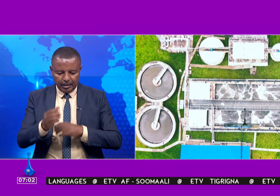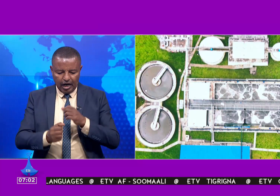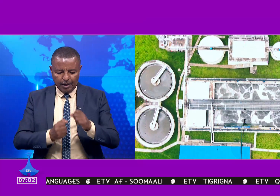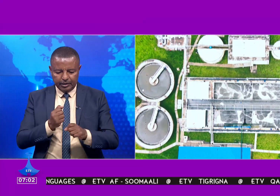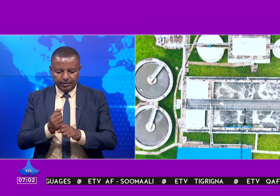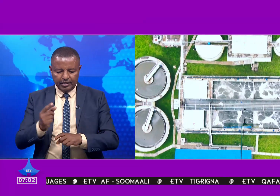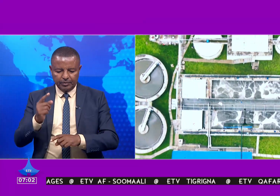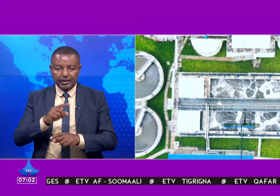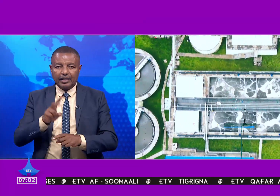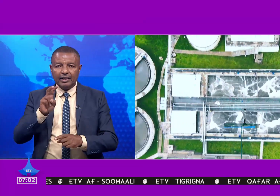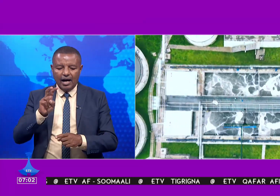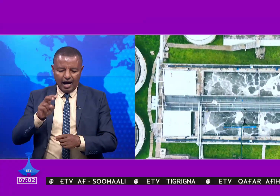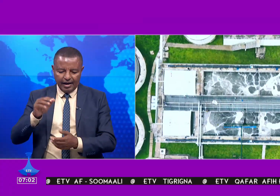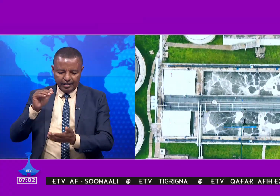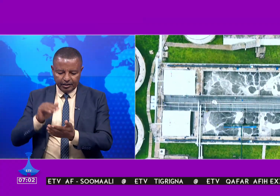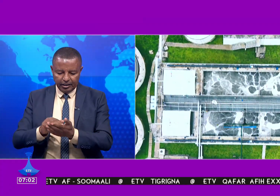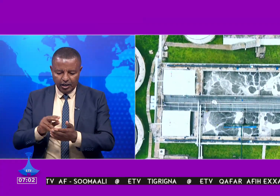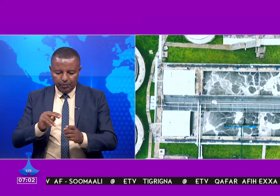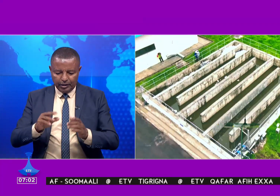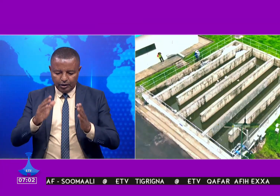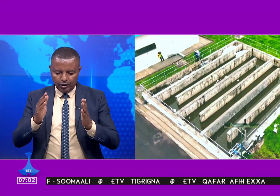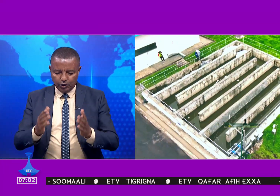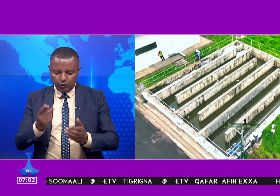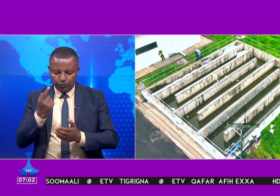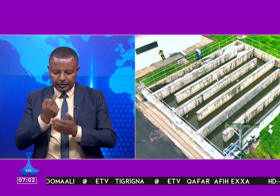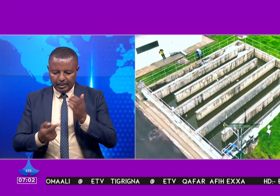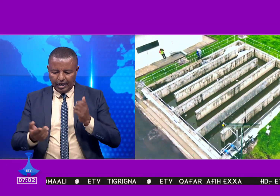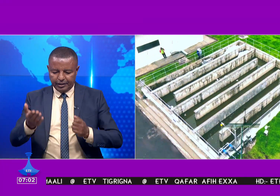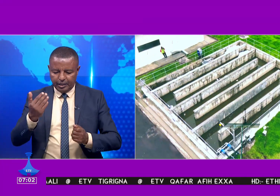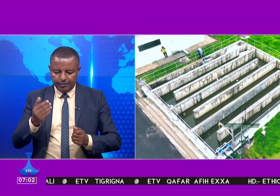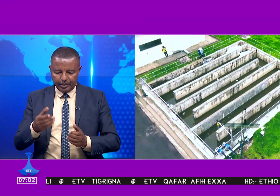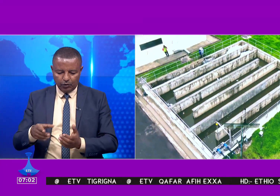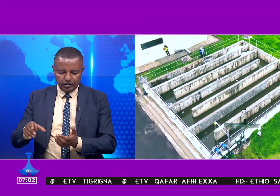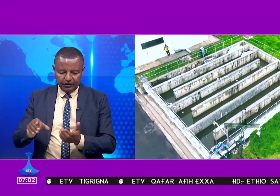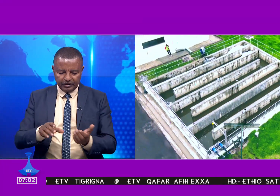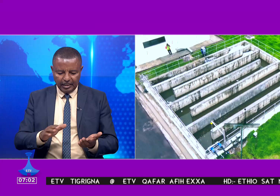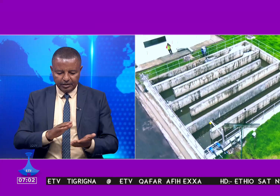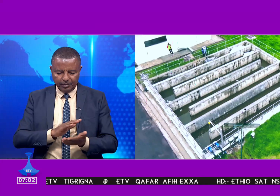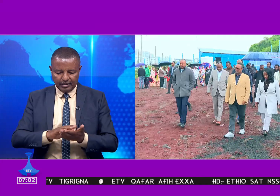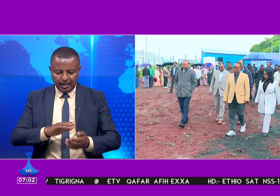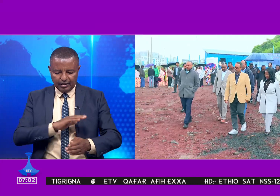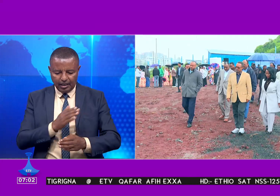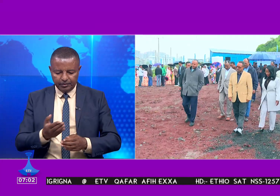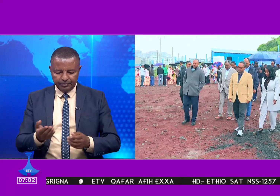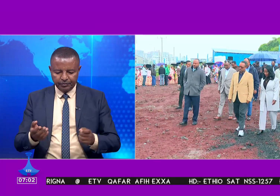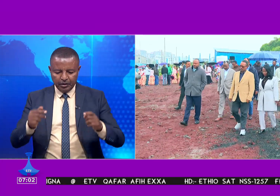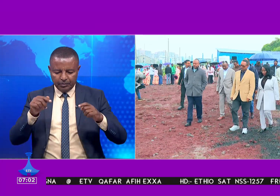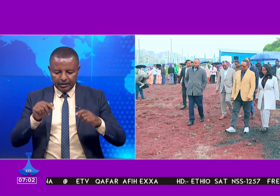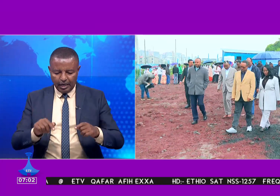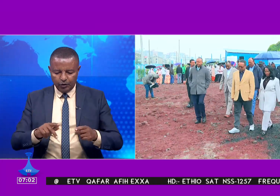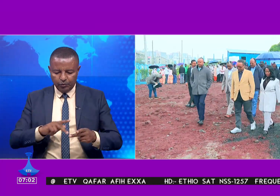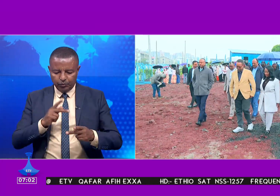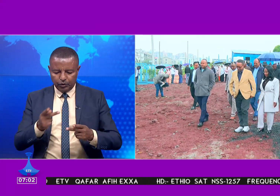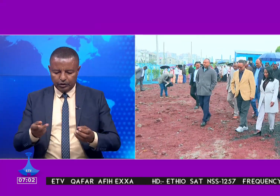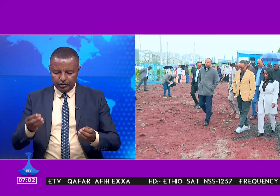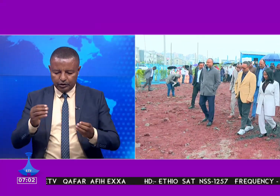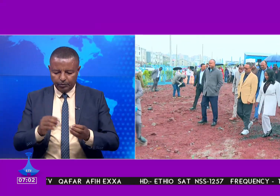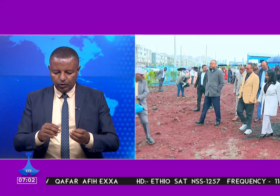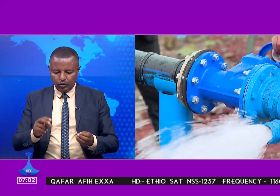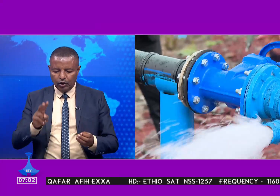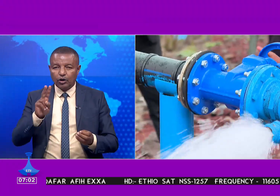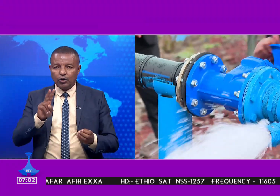በ2009 ዓ.ም በቀን 20 ሺህ ሜትር ክዩብ ብቻ የነበረው የፍሳሽ ማጣራት አቅም በዛሬው